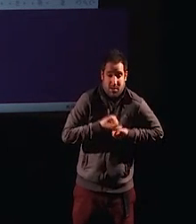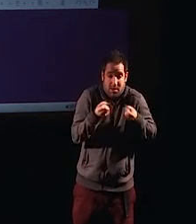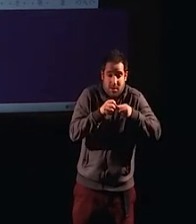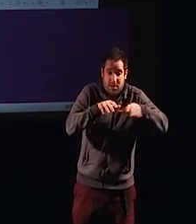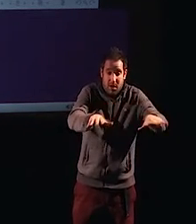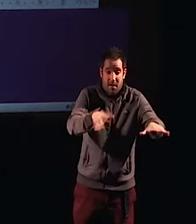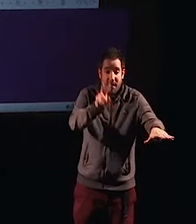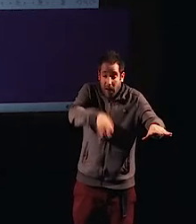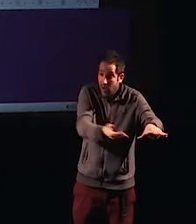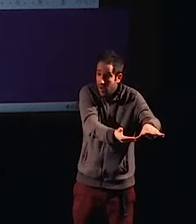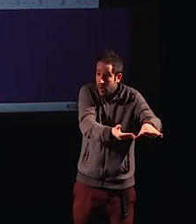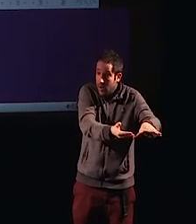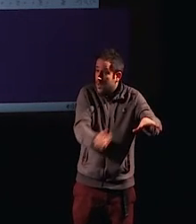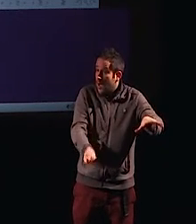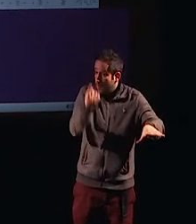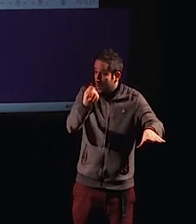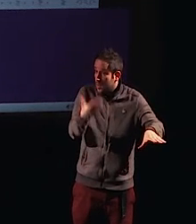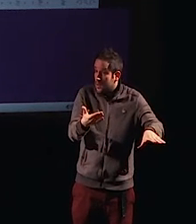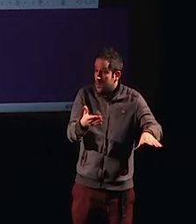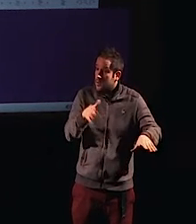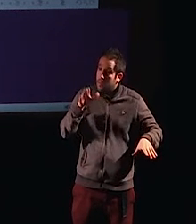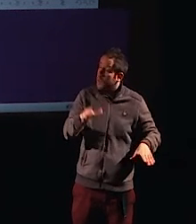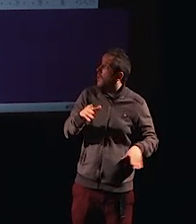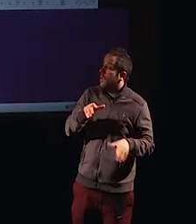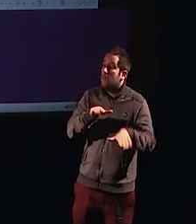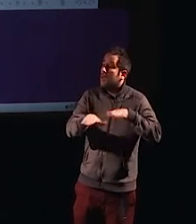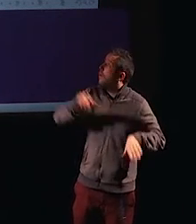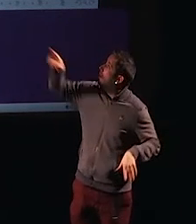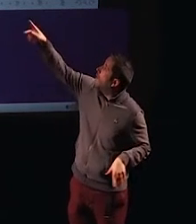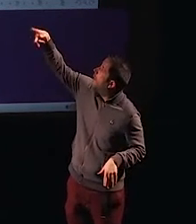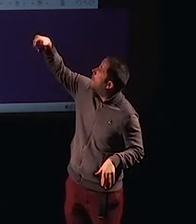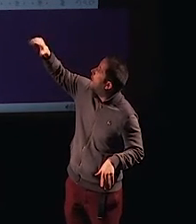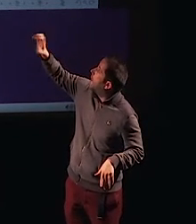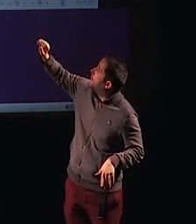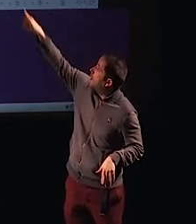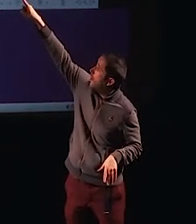donner cette vérité-là publiquement parce que c'est important. » Et ça, c'est le geste de Parésia.